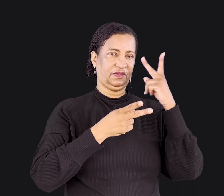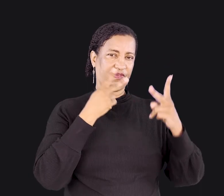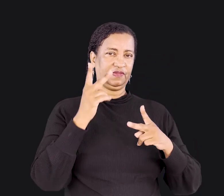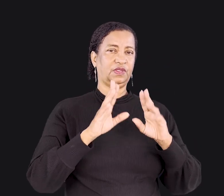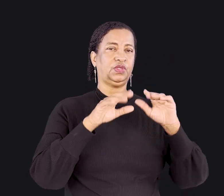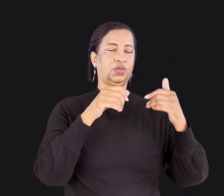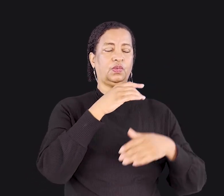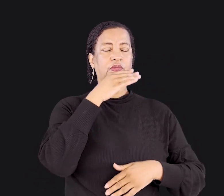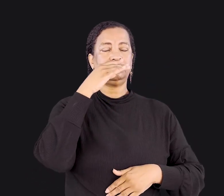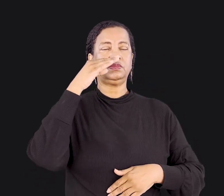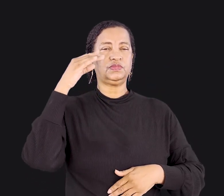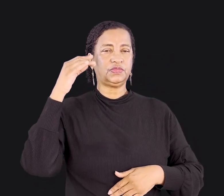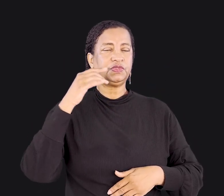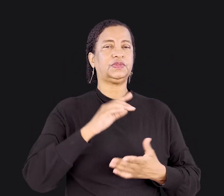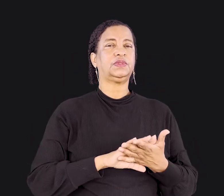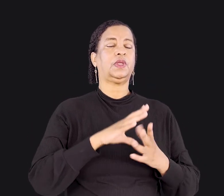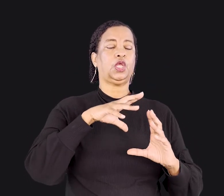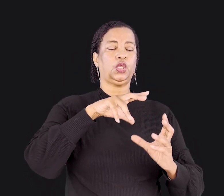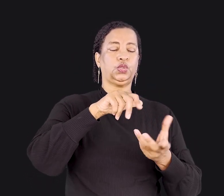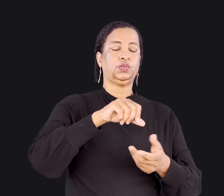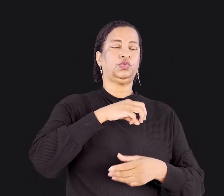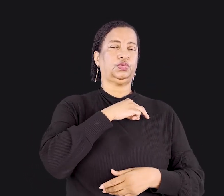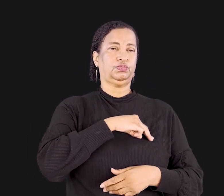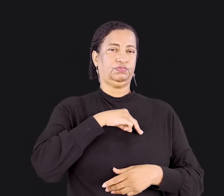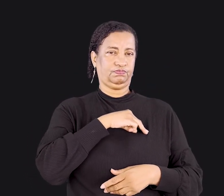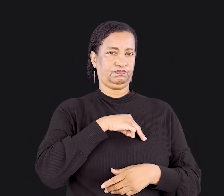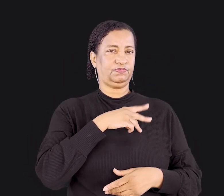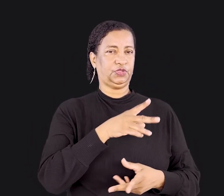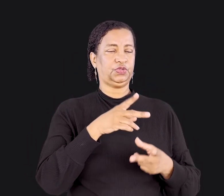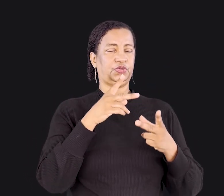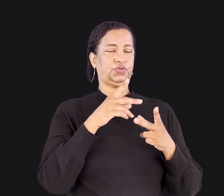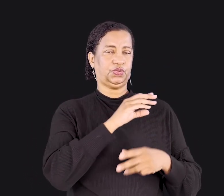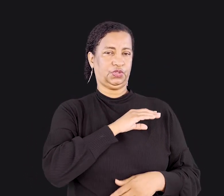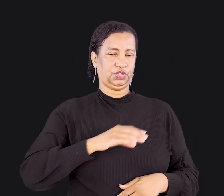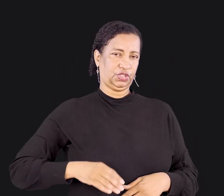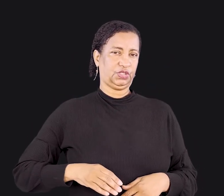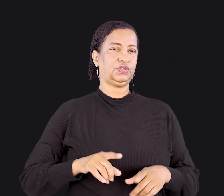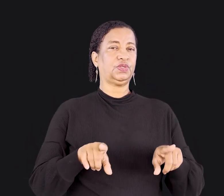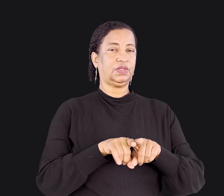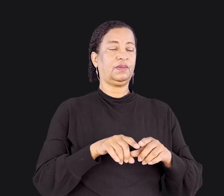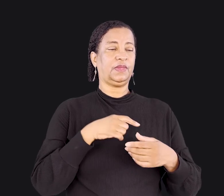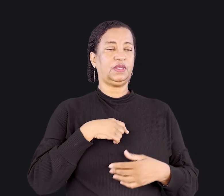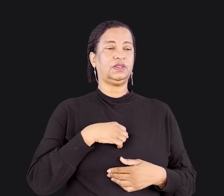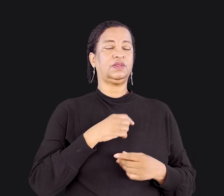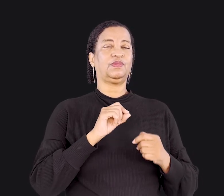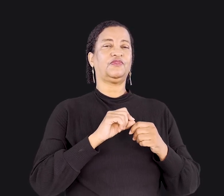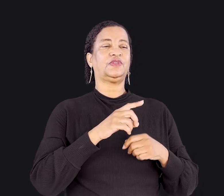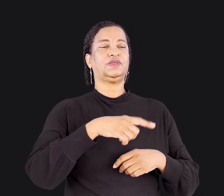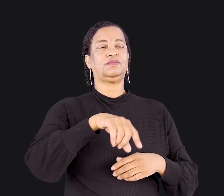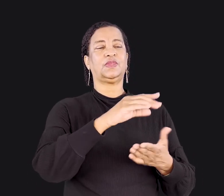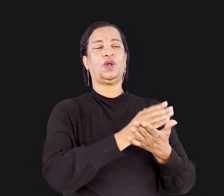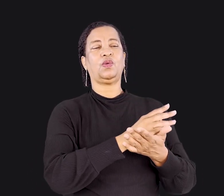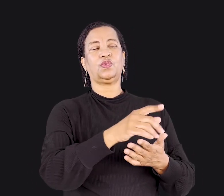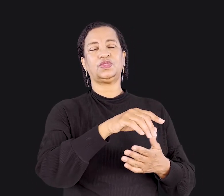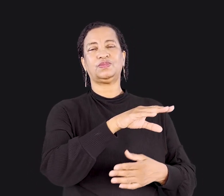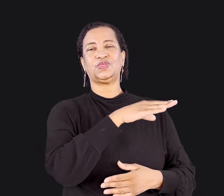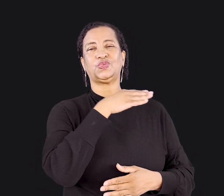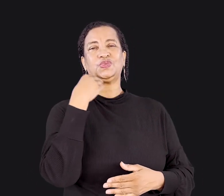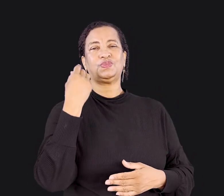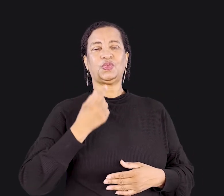quando exalamos a fragrância no mundo como ministros de Cristo, estamos também condenando algumas pessoas à morte eterna e outras para a vida